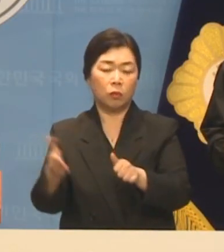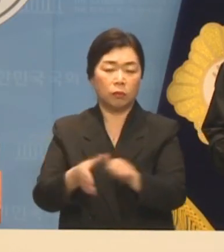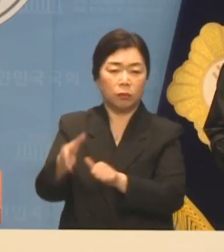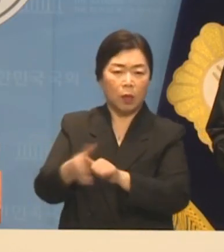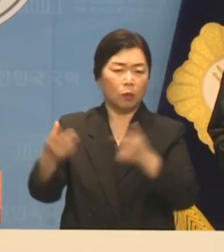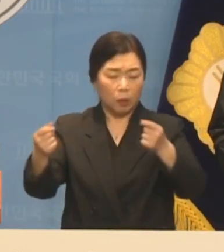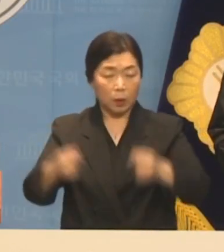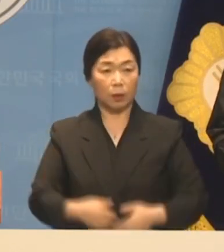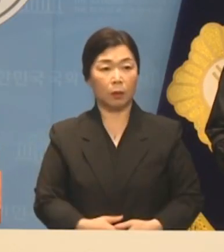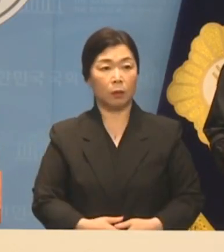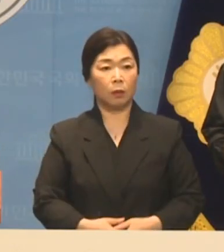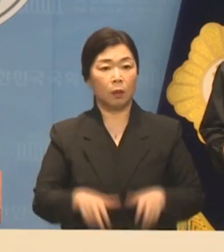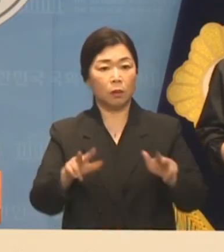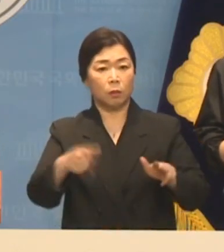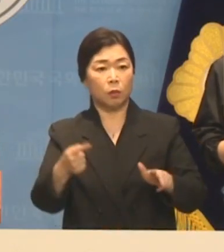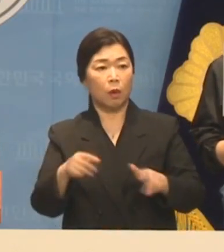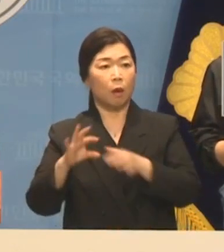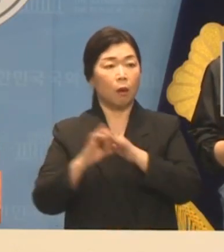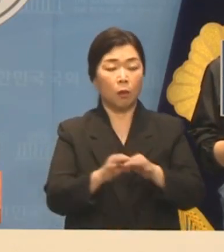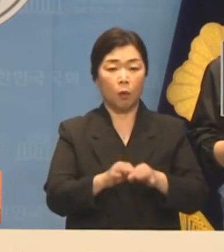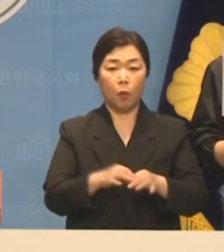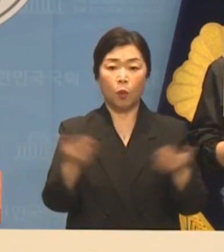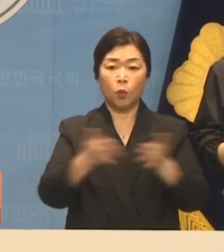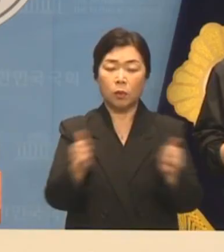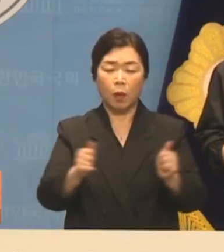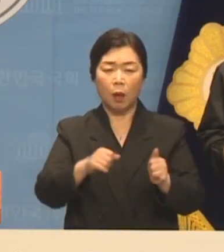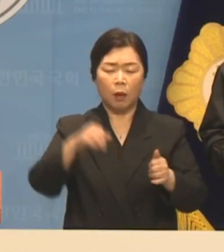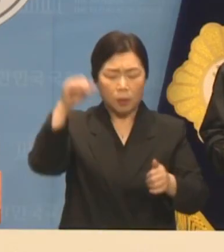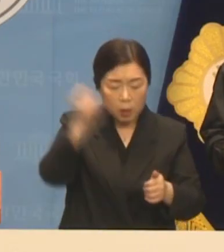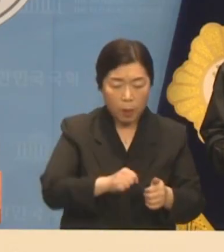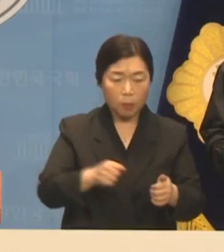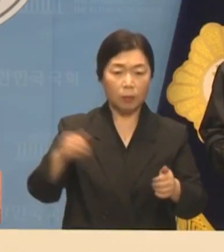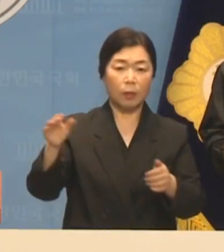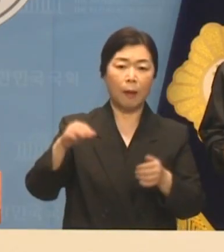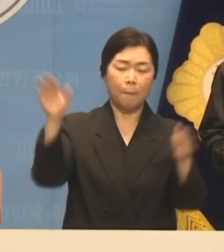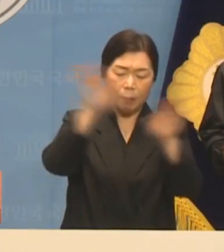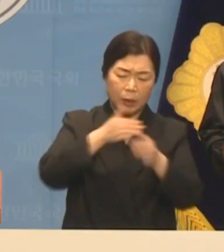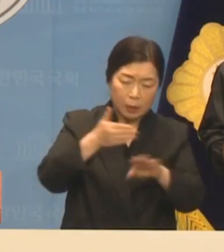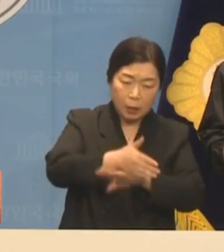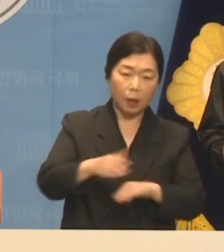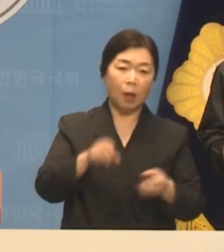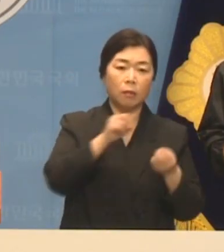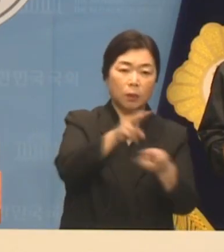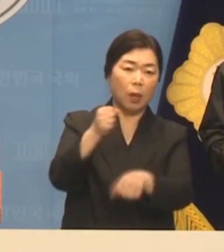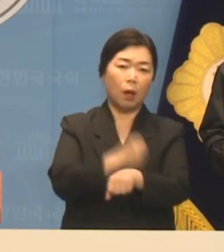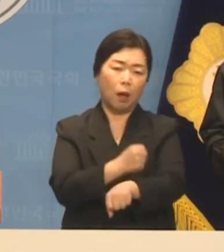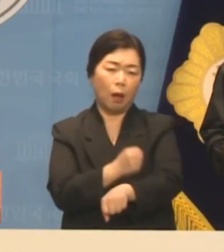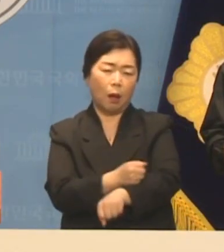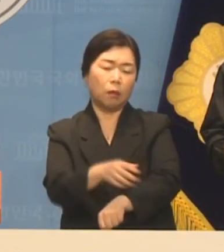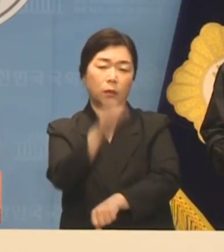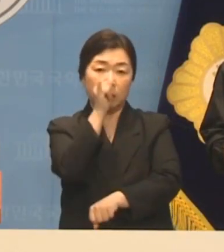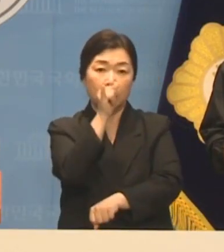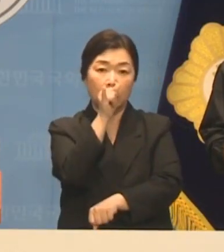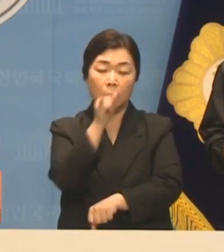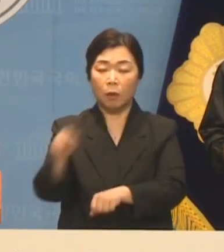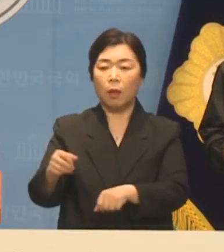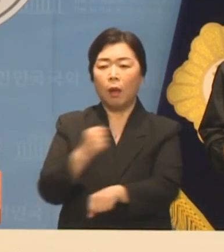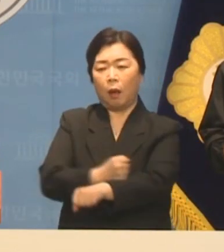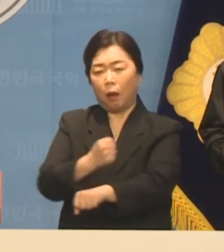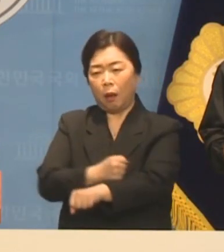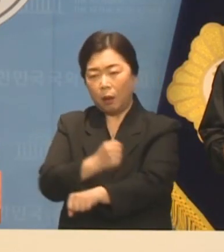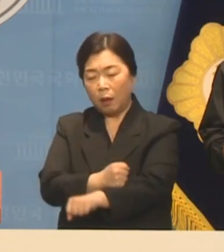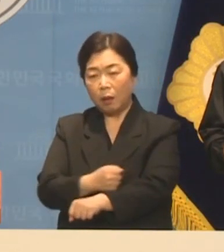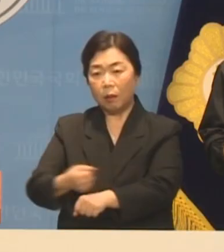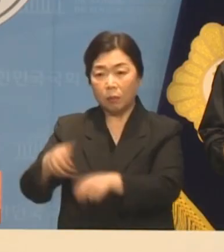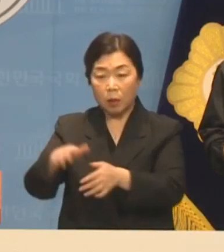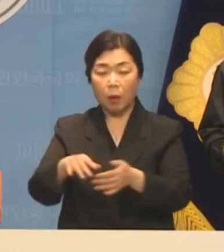새벽부터 밤늦게까지 땀 흘려 일하고 있습니다. 우리의 노동으로 쿠팡이 기업으로 큰 성과를 내고 있다면 그 뿌리는